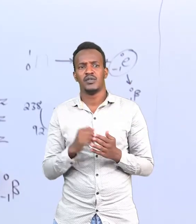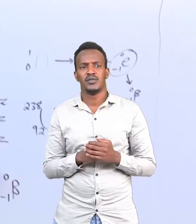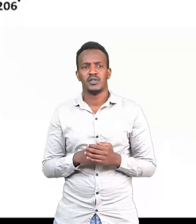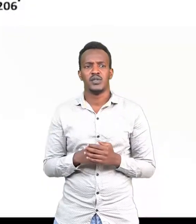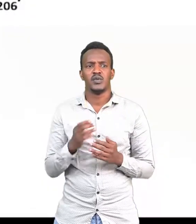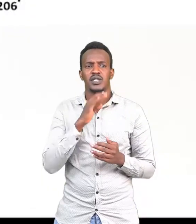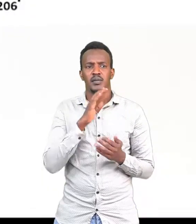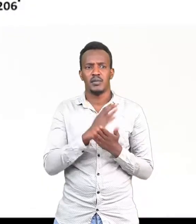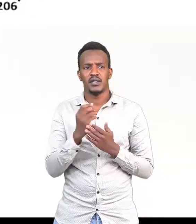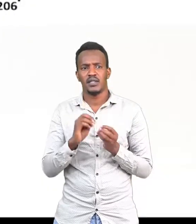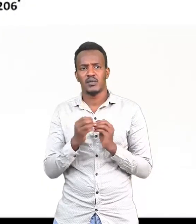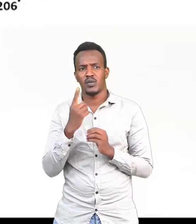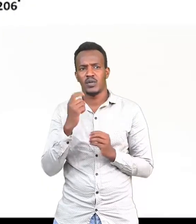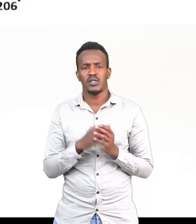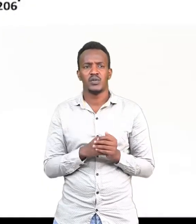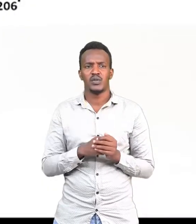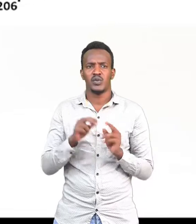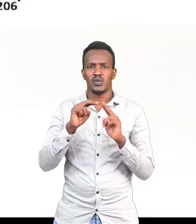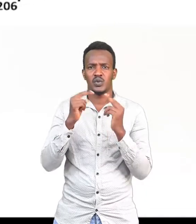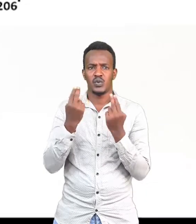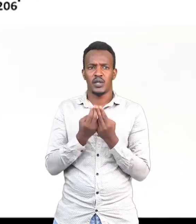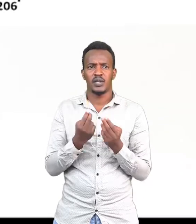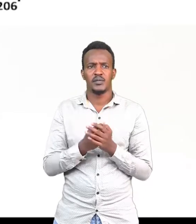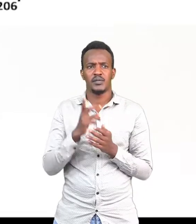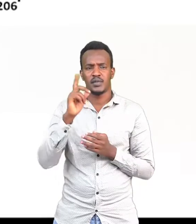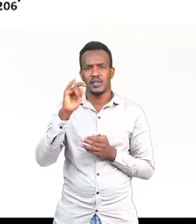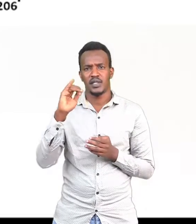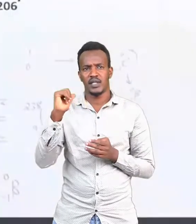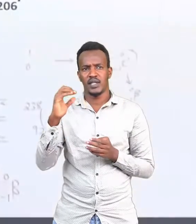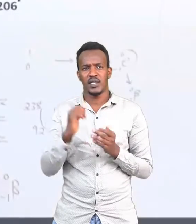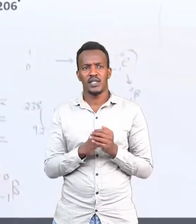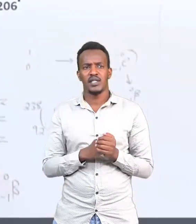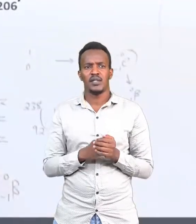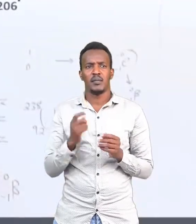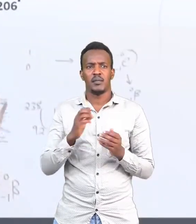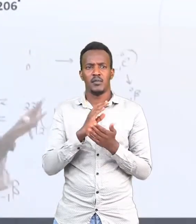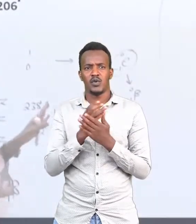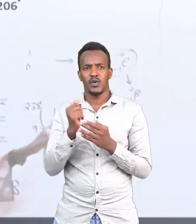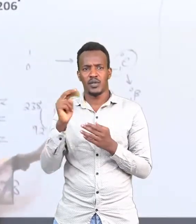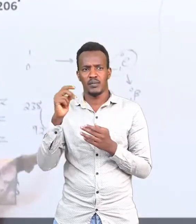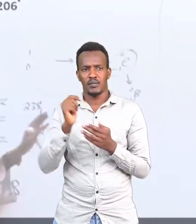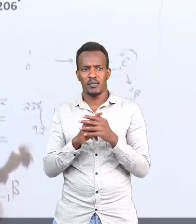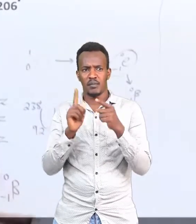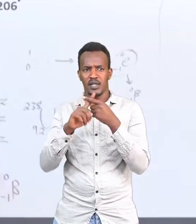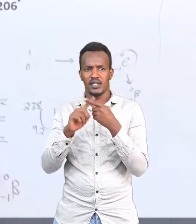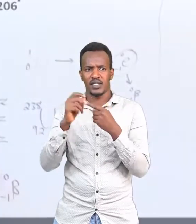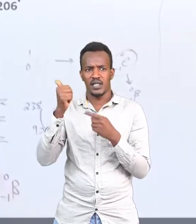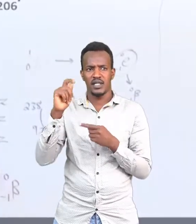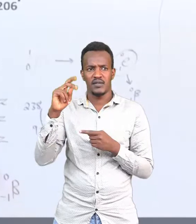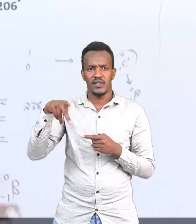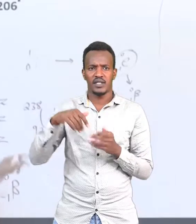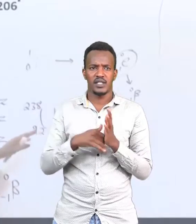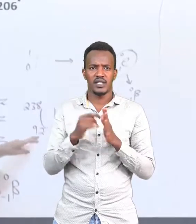maxay tahay waa in uranium markii dhikeyinkii samaysay ee thronium iyo plus alpha ay tahay ay kuu soo baxday waxa weeye markaasi